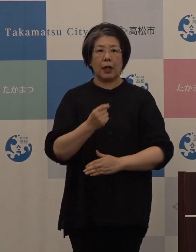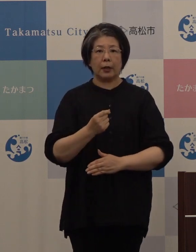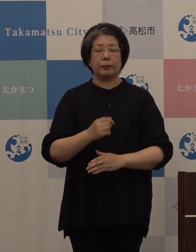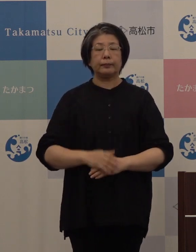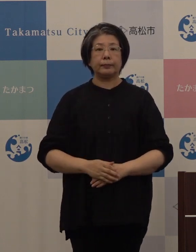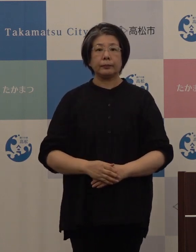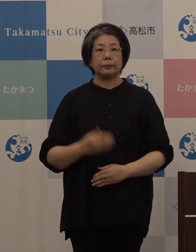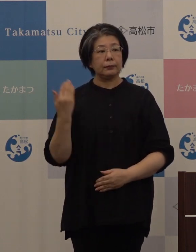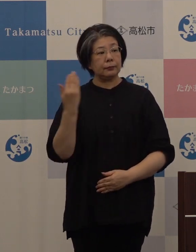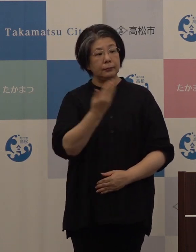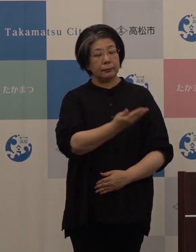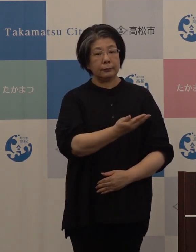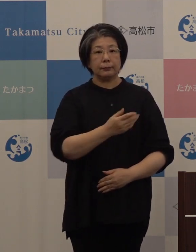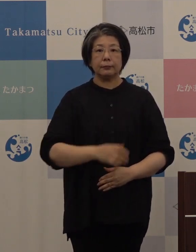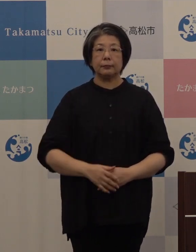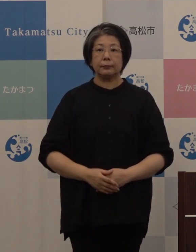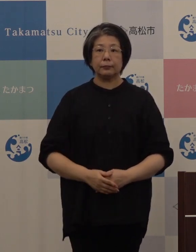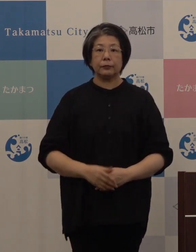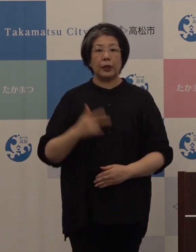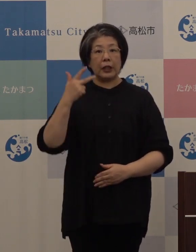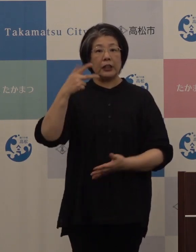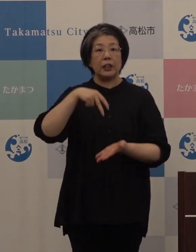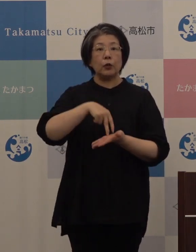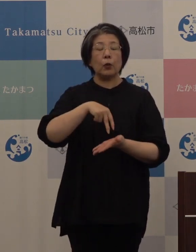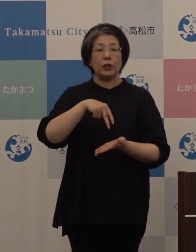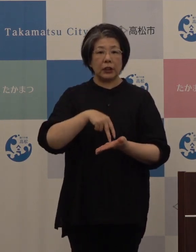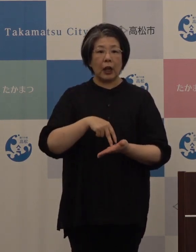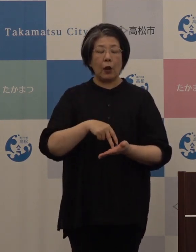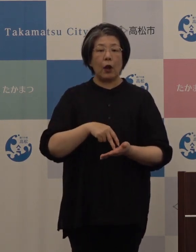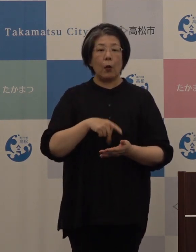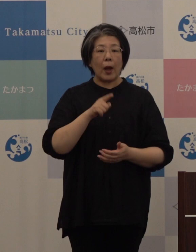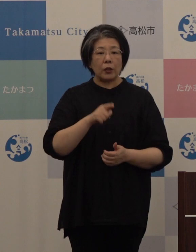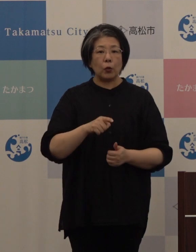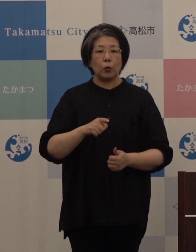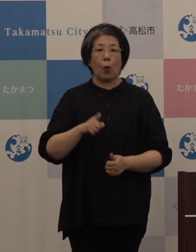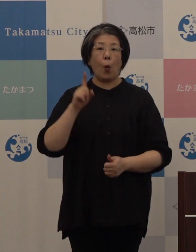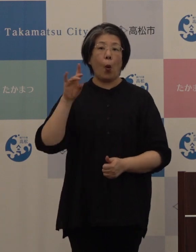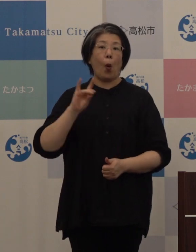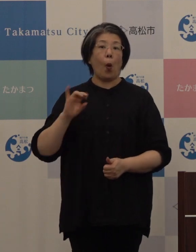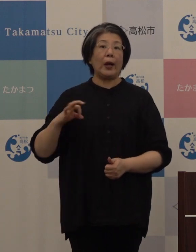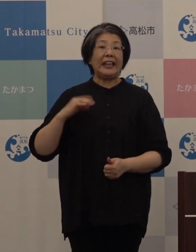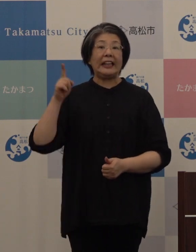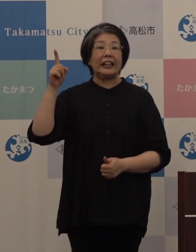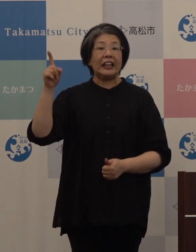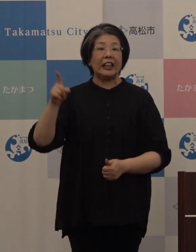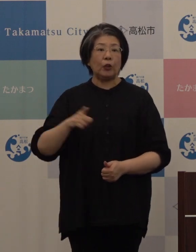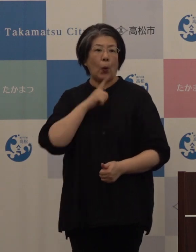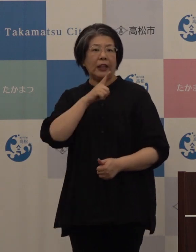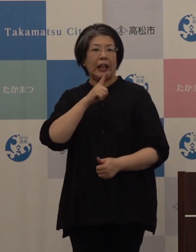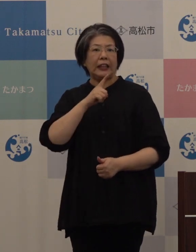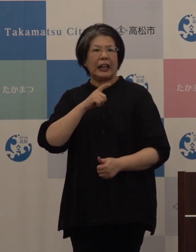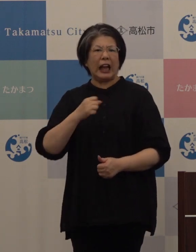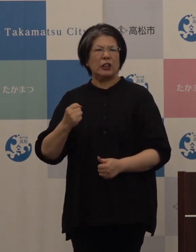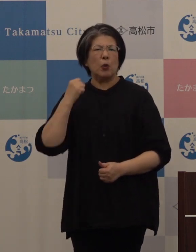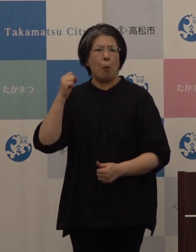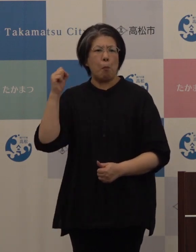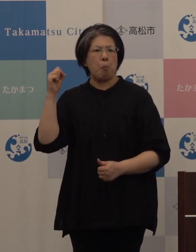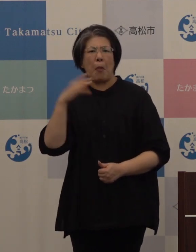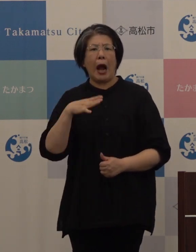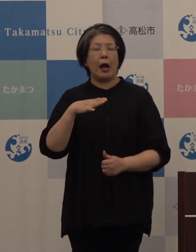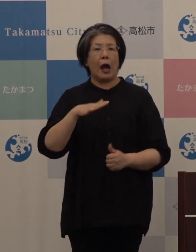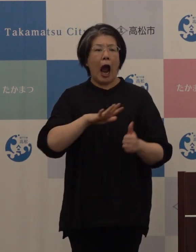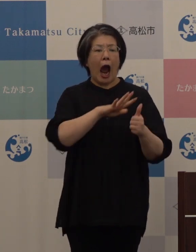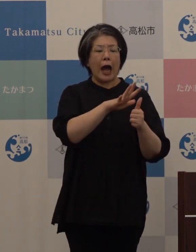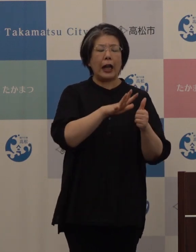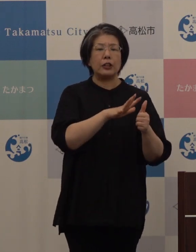その、市議の方ではその語気が強くなったっていうことはなんか認めているそうですけれども、ハラスメントに当たる可能